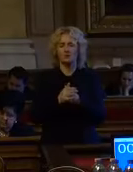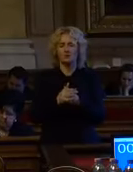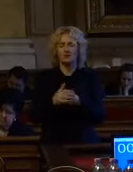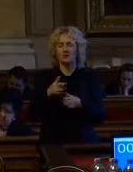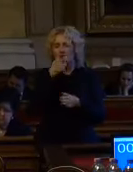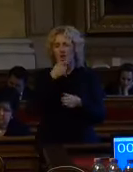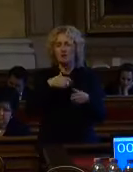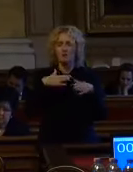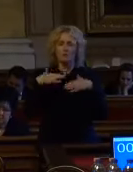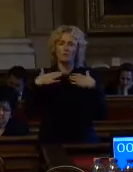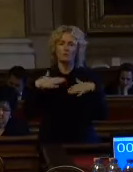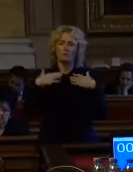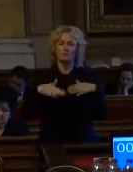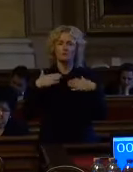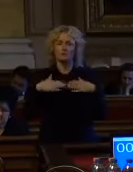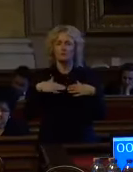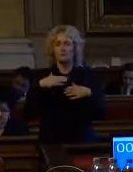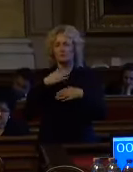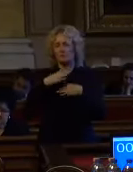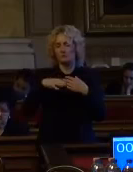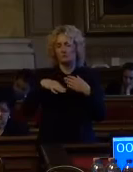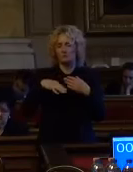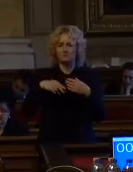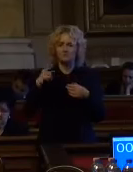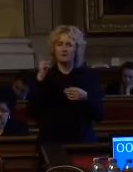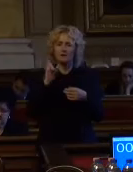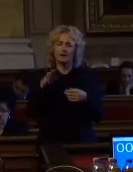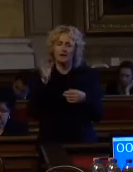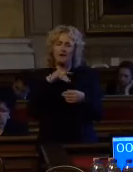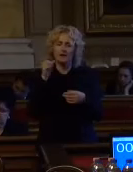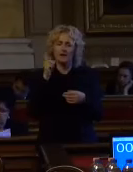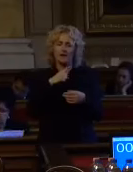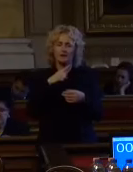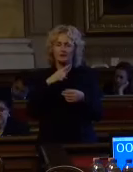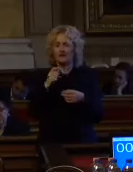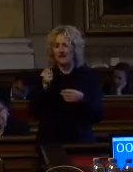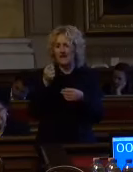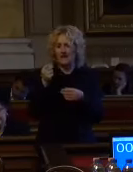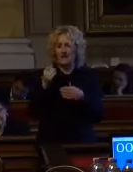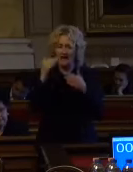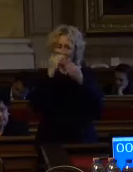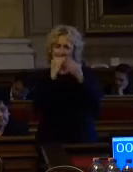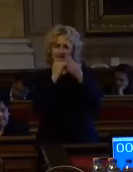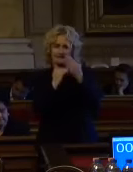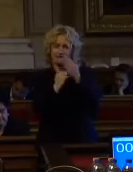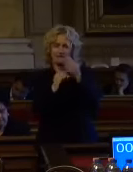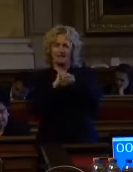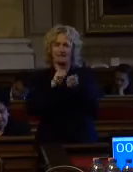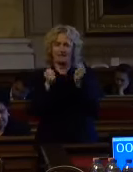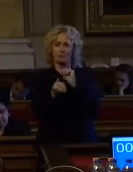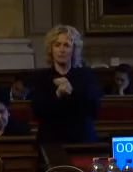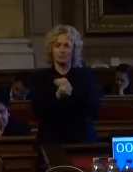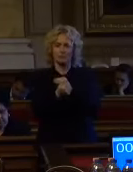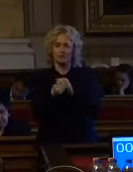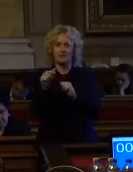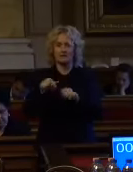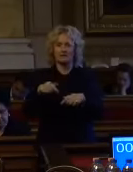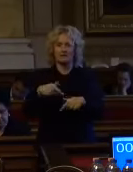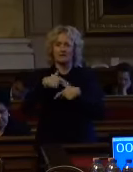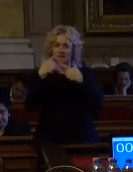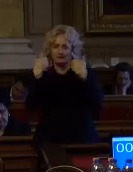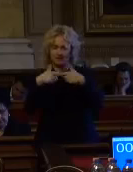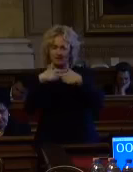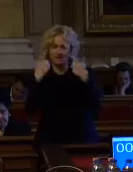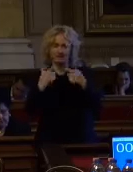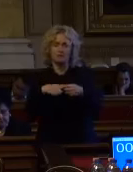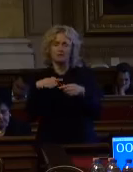Szolgáltató és Üzemeltető Kft. 2019 évi árjegyzékének módosítása. Ez egy tájékoztató, tehát itt határozati